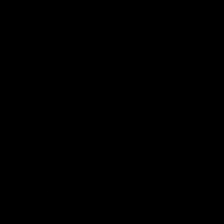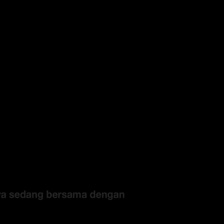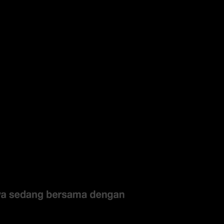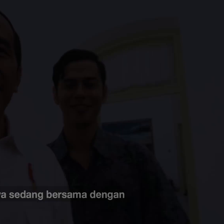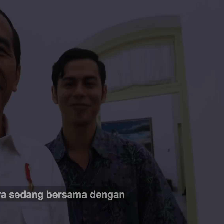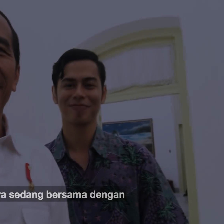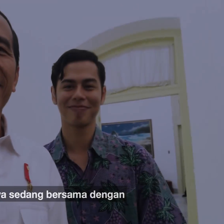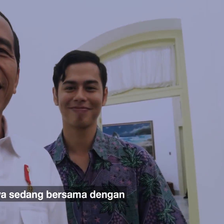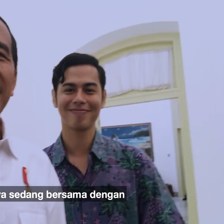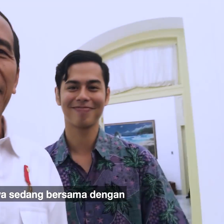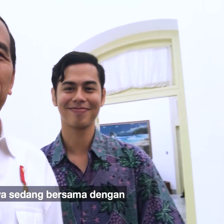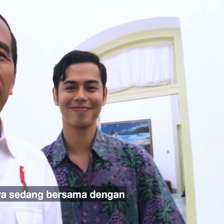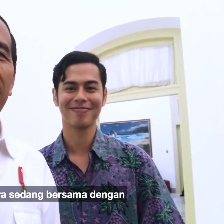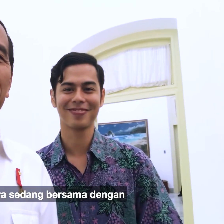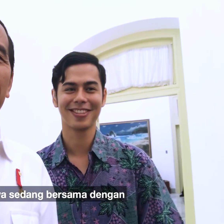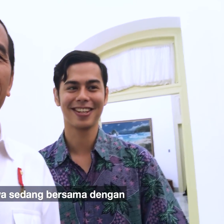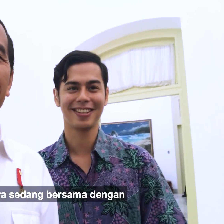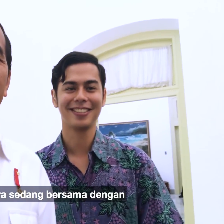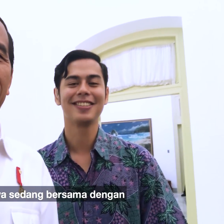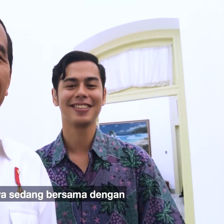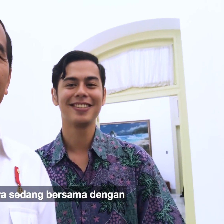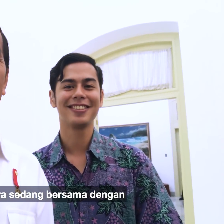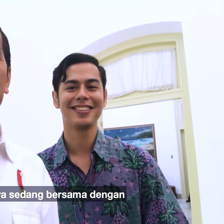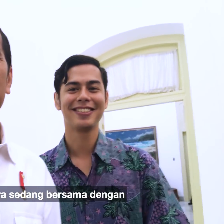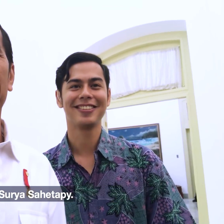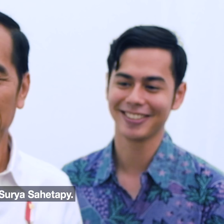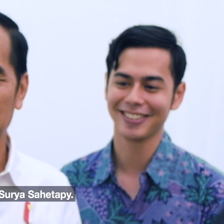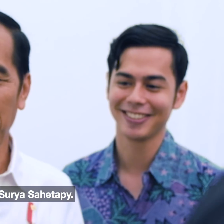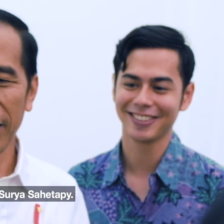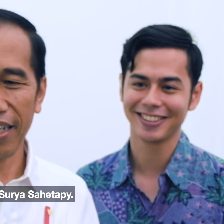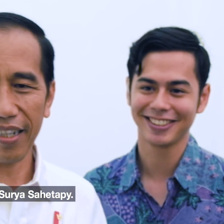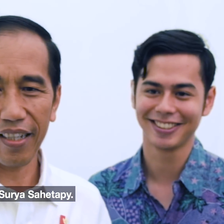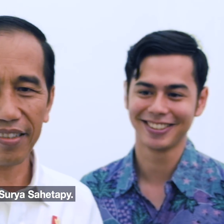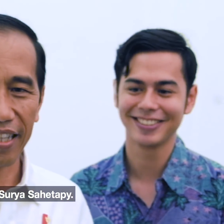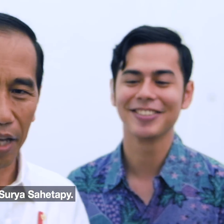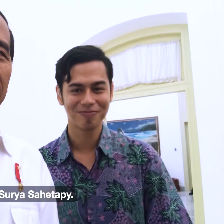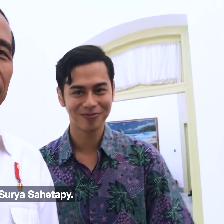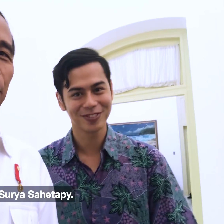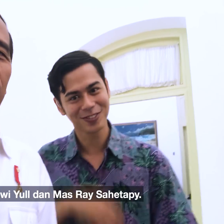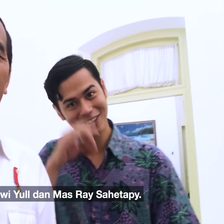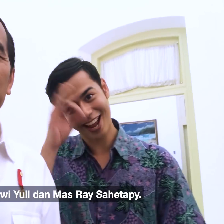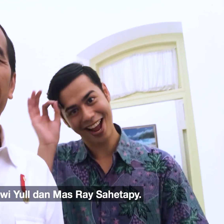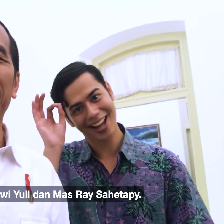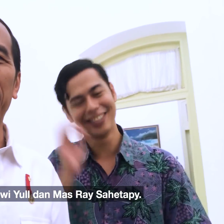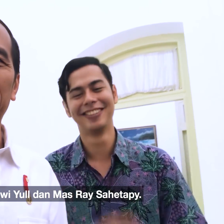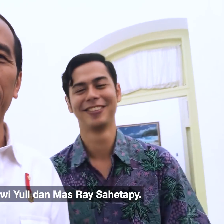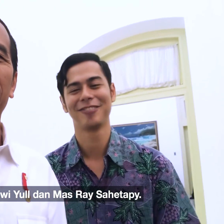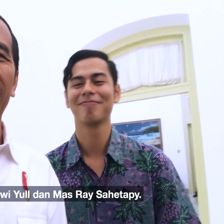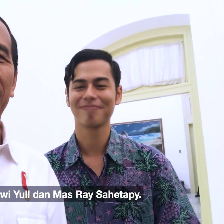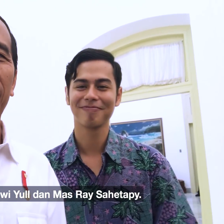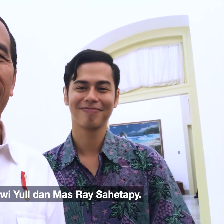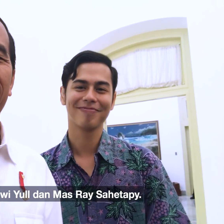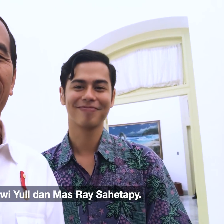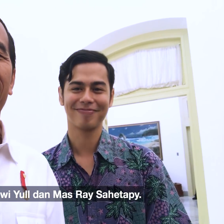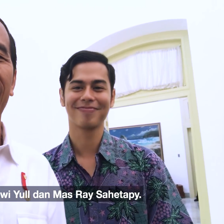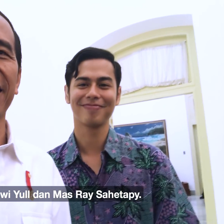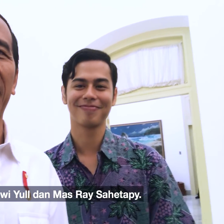Saat ini saya sedang bersama dengan Surya Saitape, putra Mbak Dewi Yu dan Mas Rai